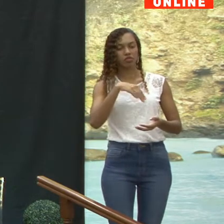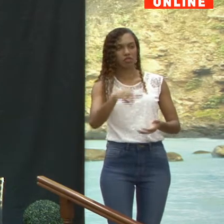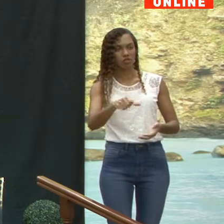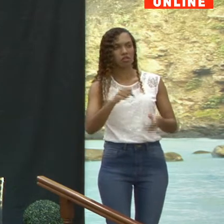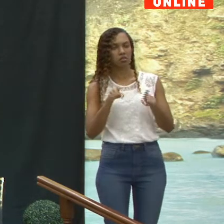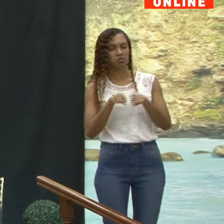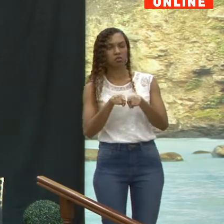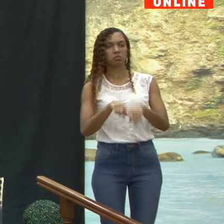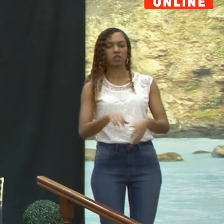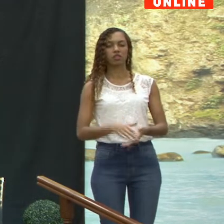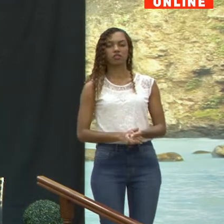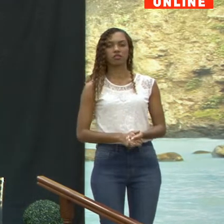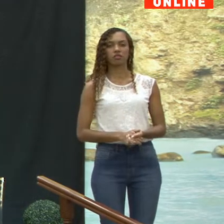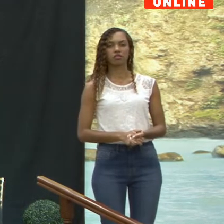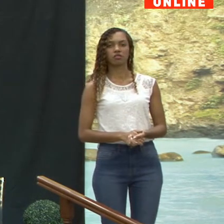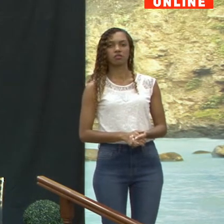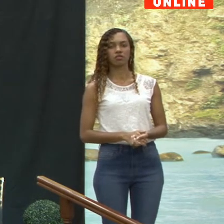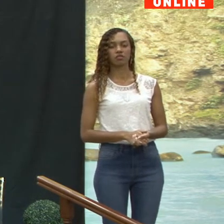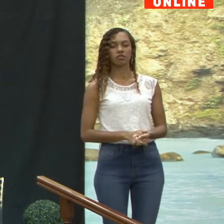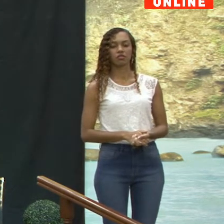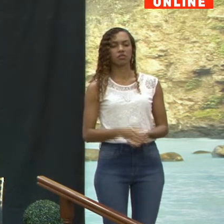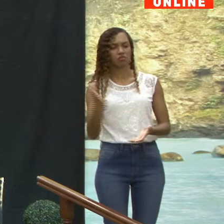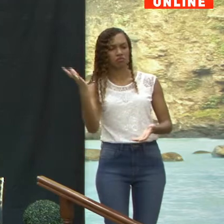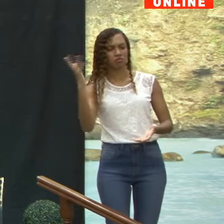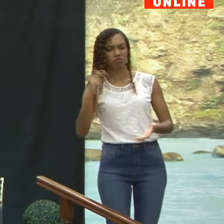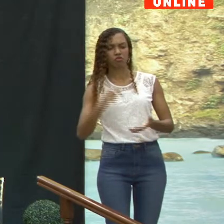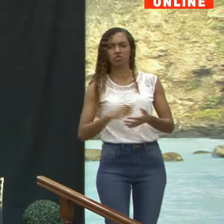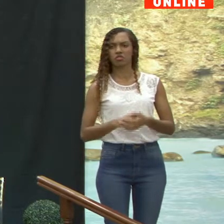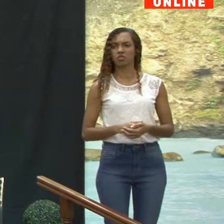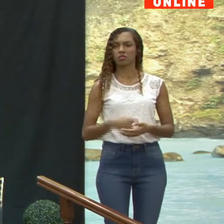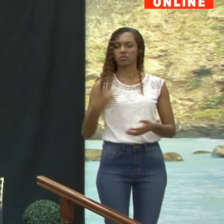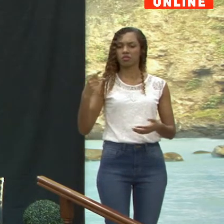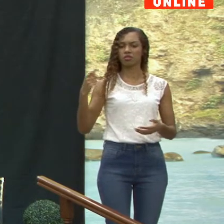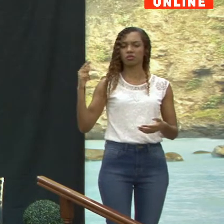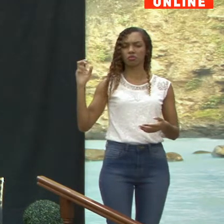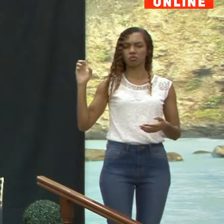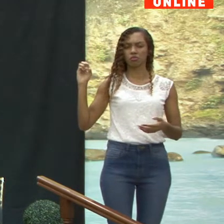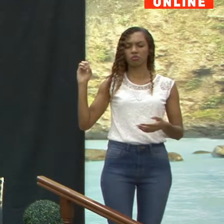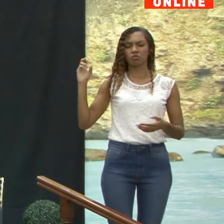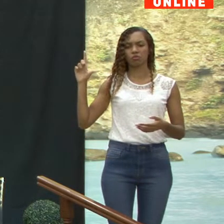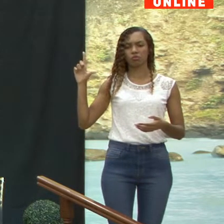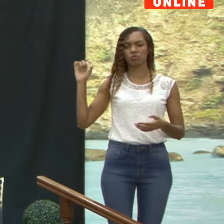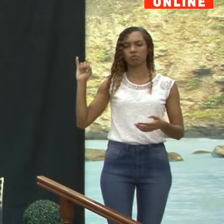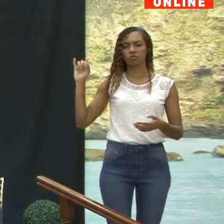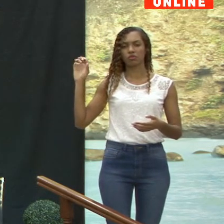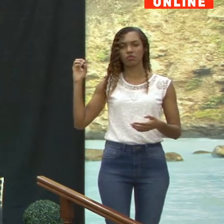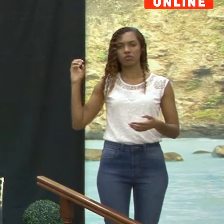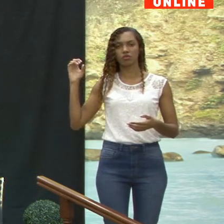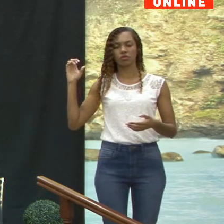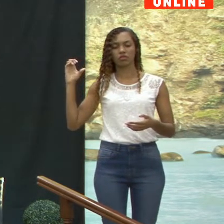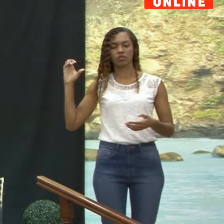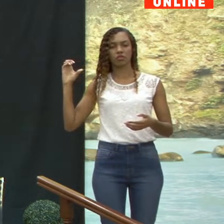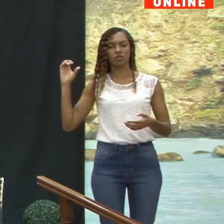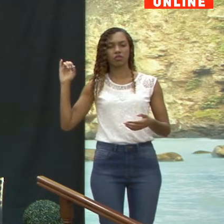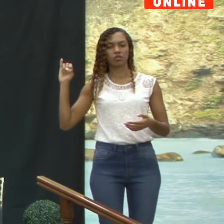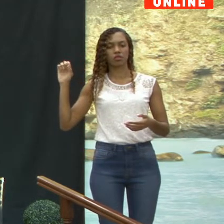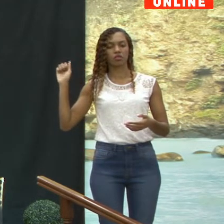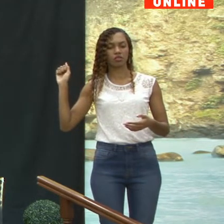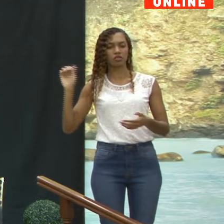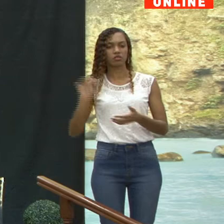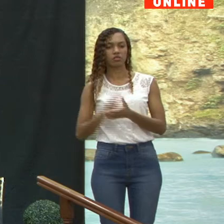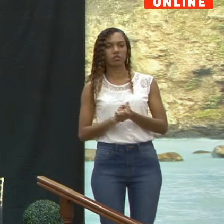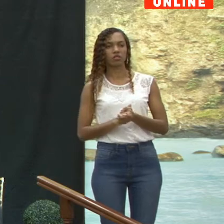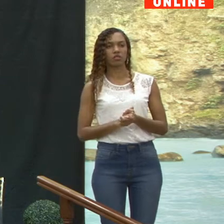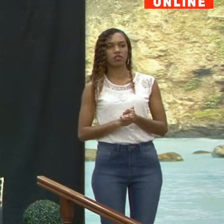Não é possível, um sujeito abusado desse. Ele pelo menos deveria ter educação, dizer: senhorita, posso pegar um dos